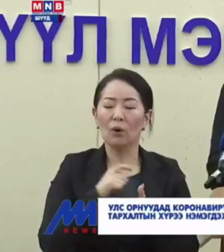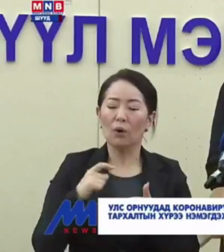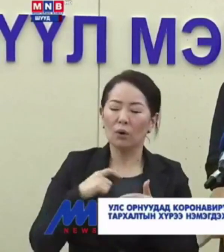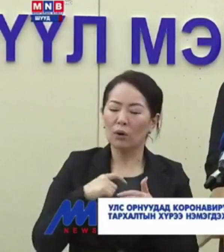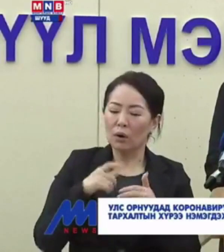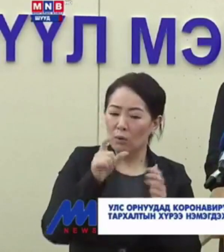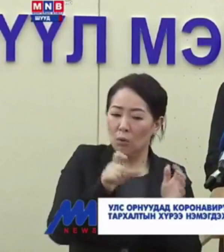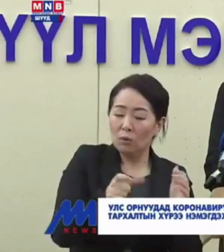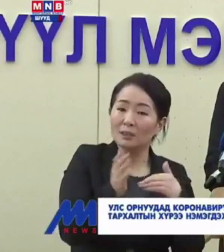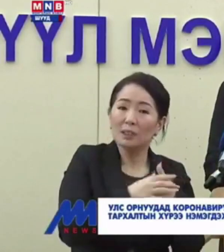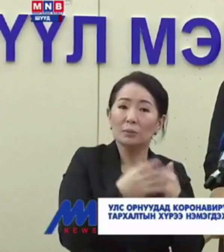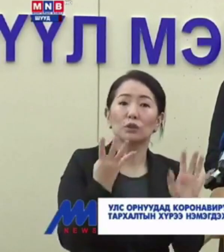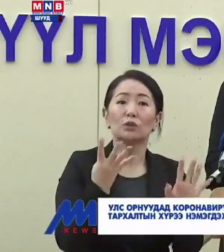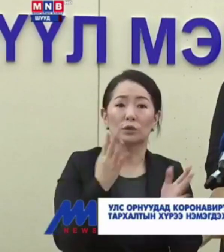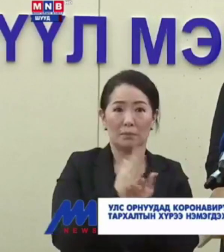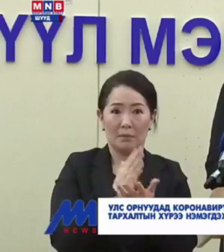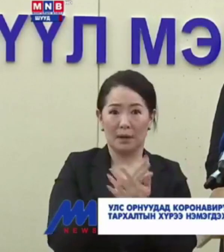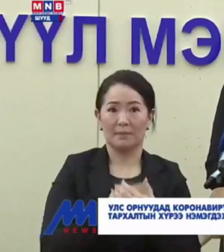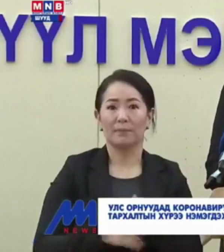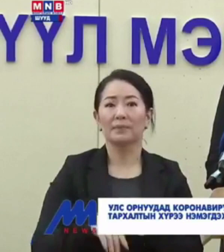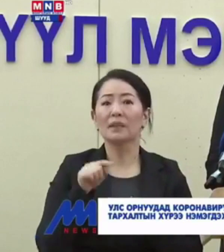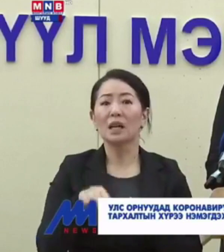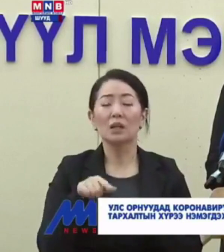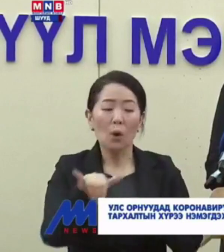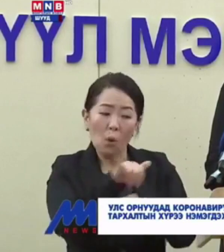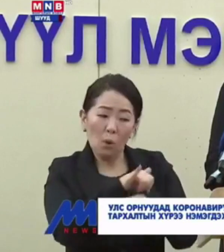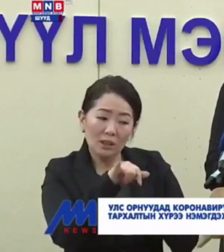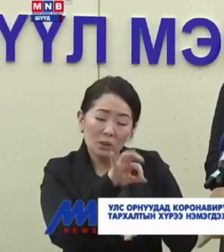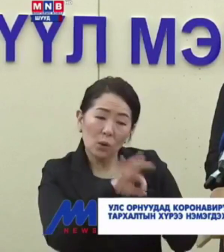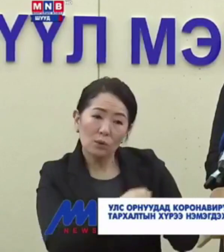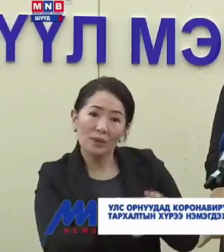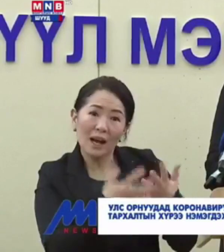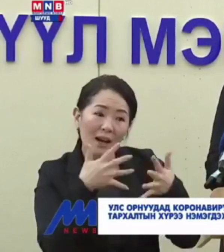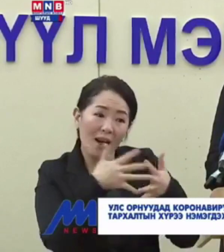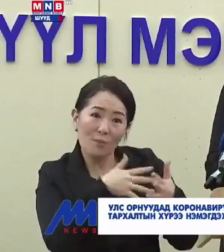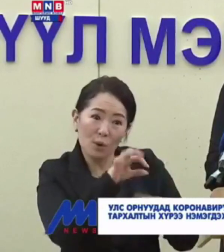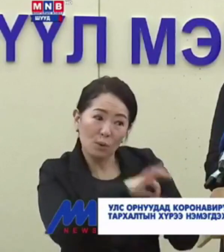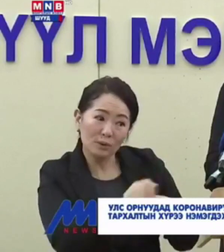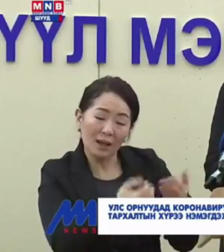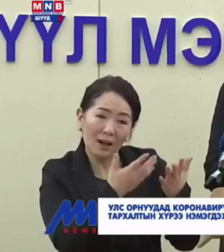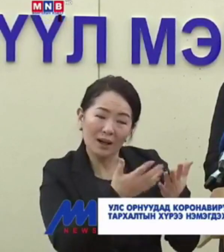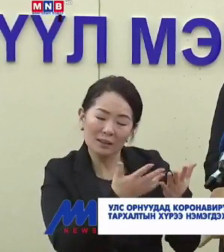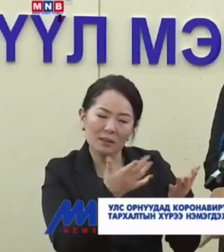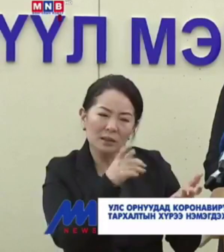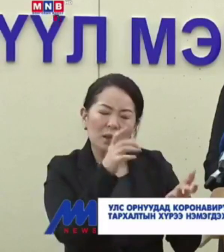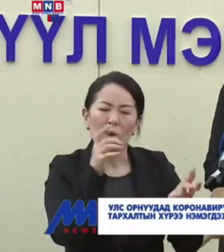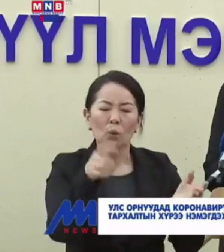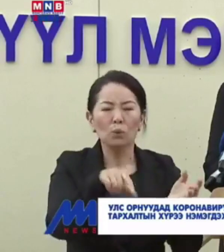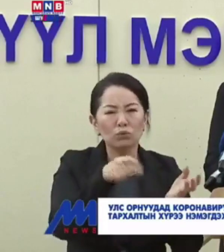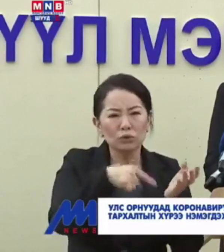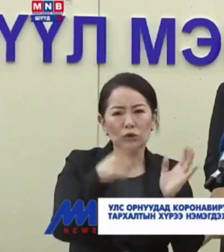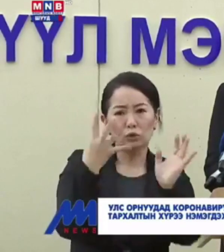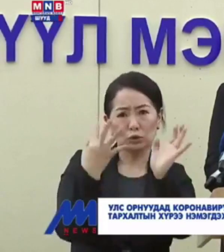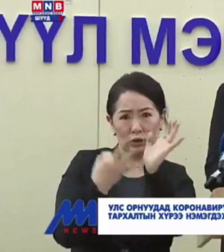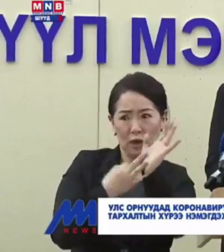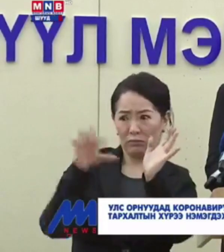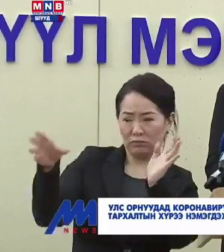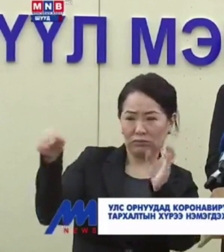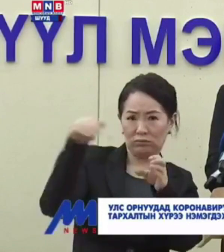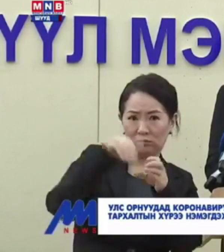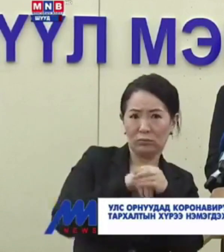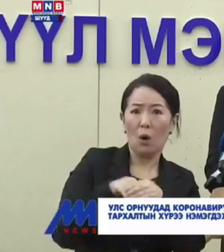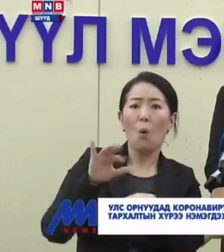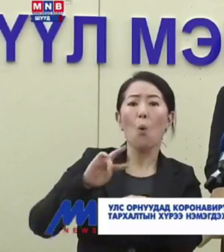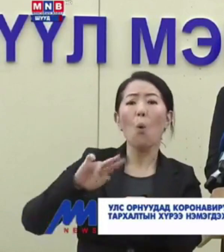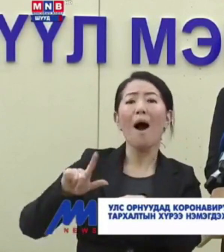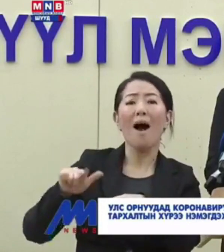9 нас баралт одоо бүртгэгдсэн байна. За тус улсад гарсан тохиолдлуудын 48 нь бол Ухаан хот болон Diamond Princess хөлөг онгоцноос сатаж авсан